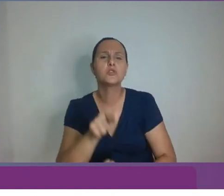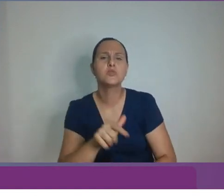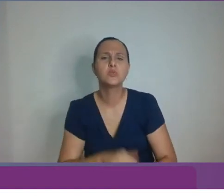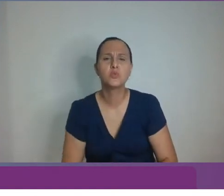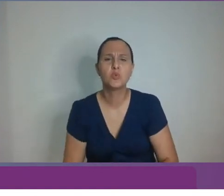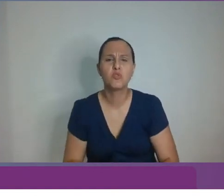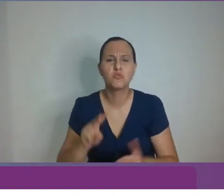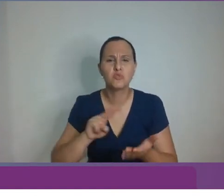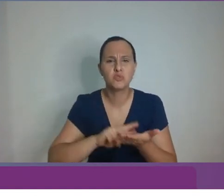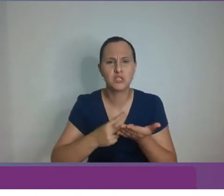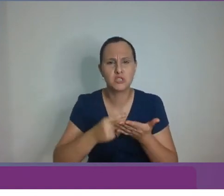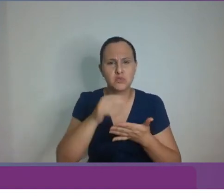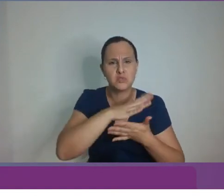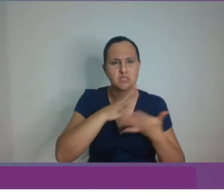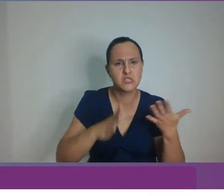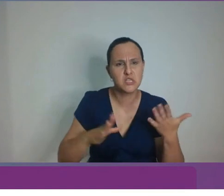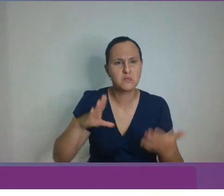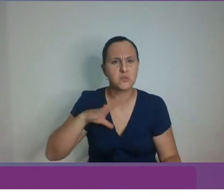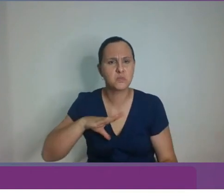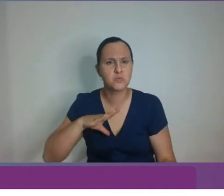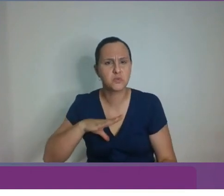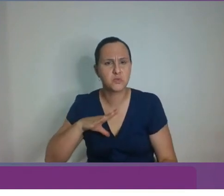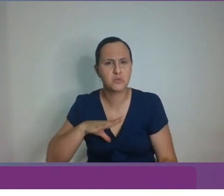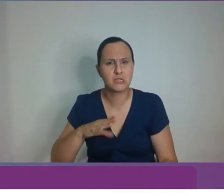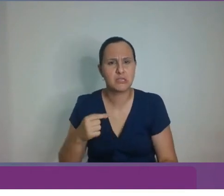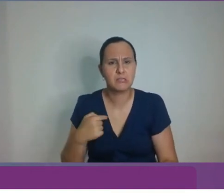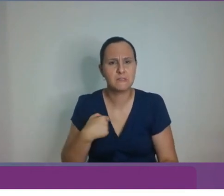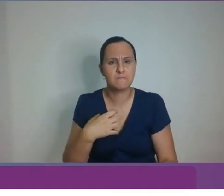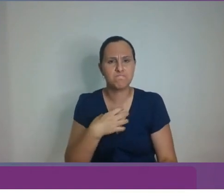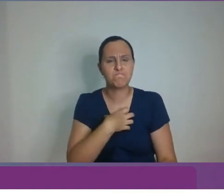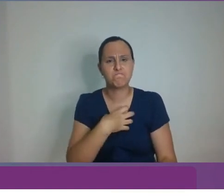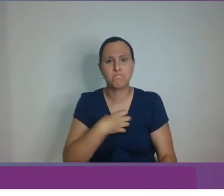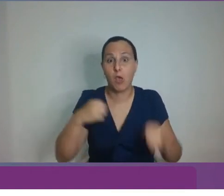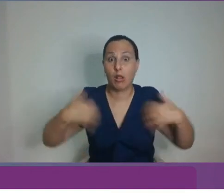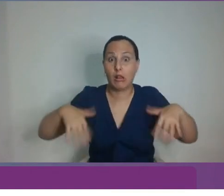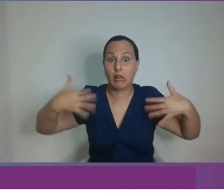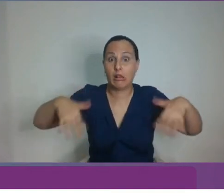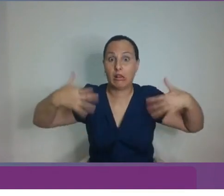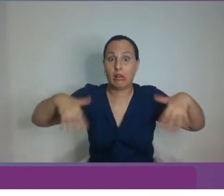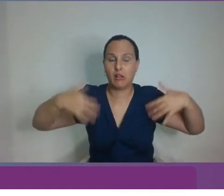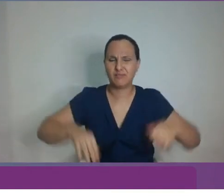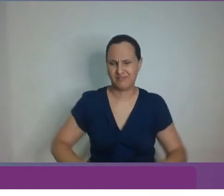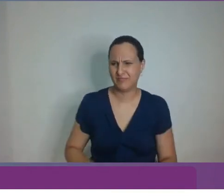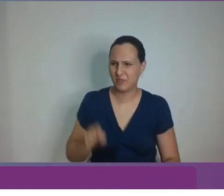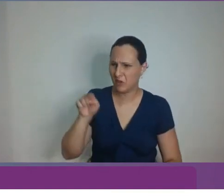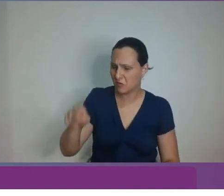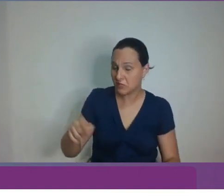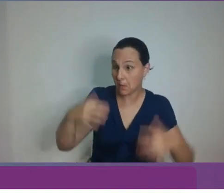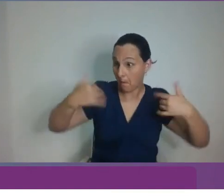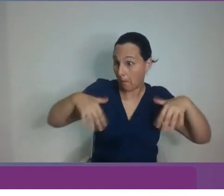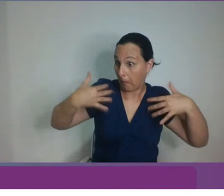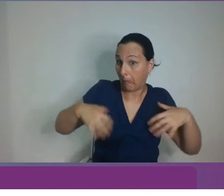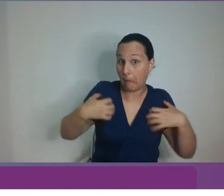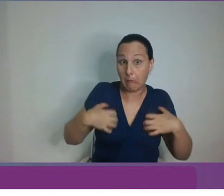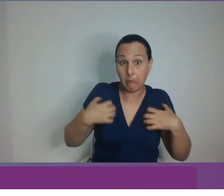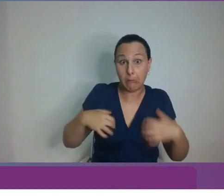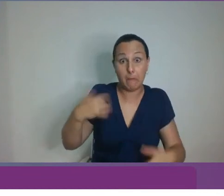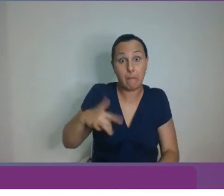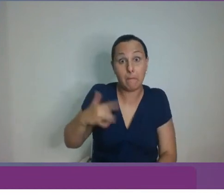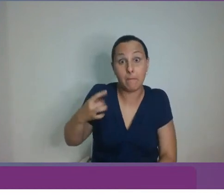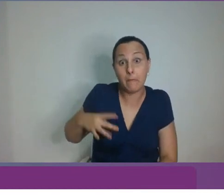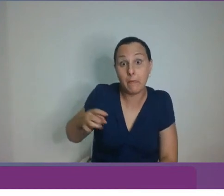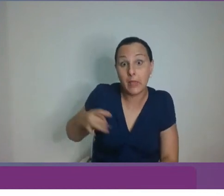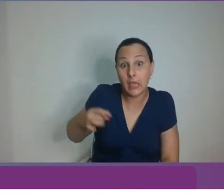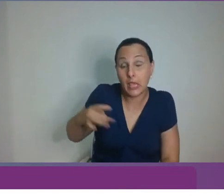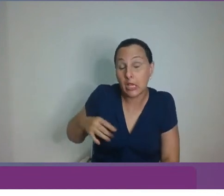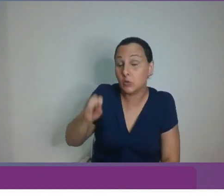quê, minha filha? Não precisa ter pavor, não. Que isso? Basta que você desenvolva estratégias. Quando você